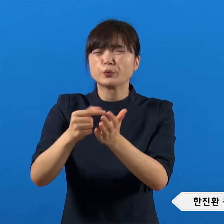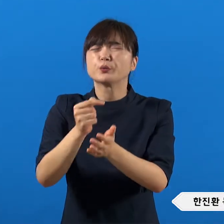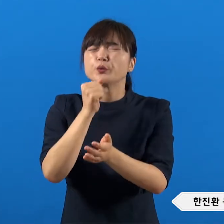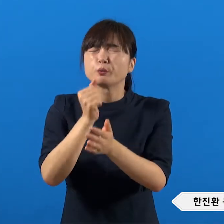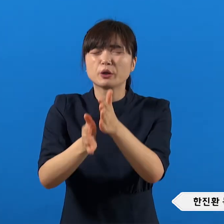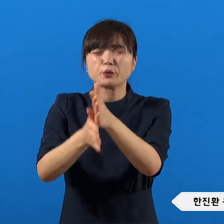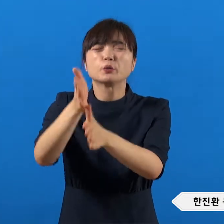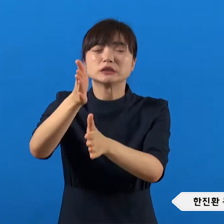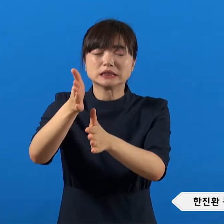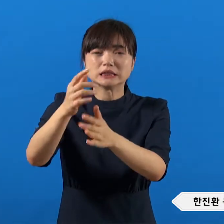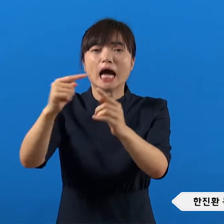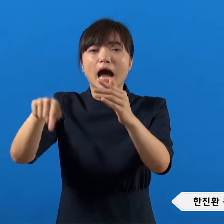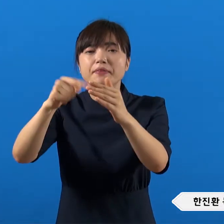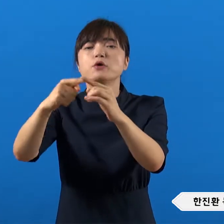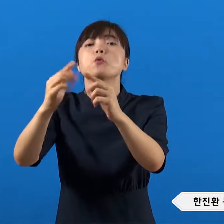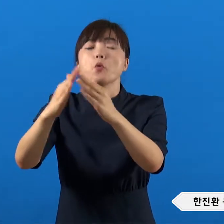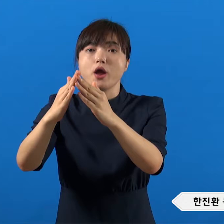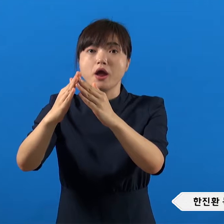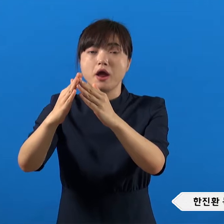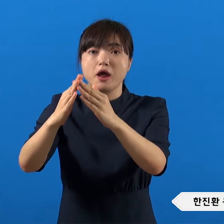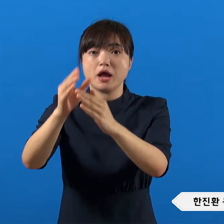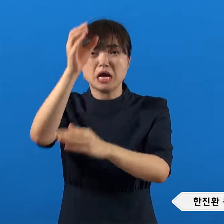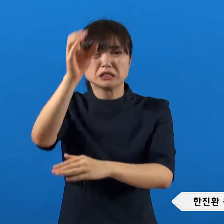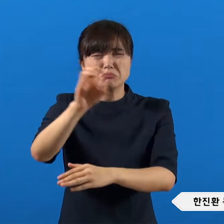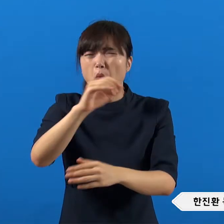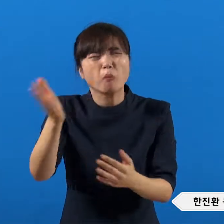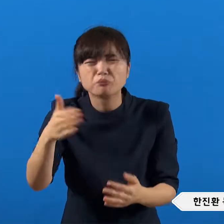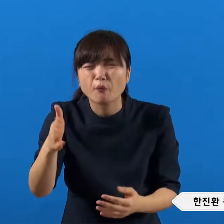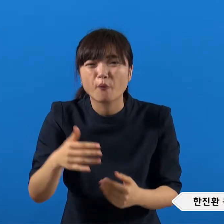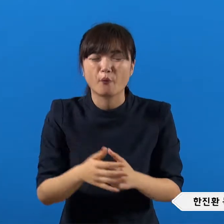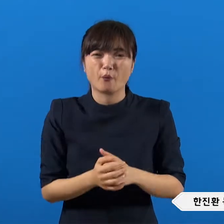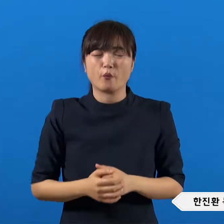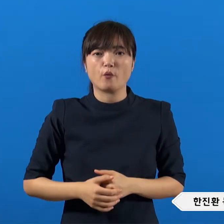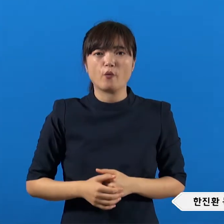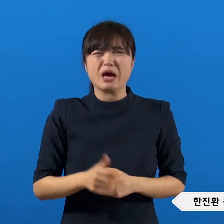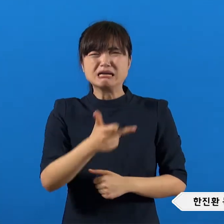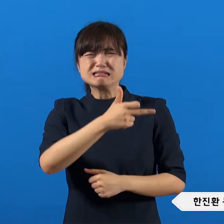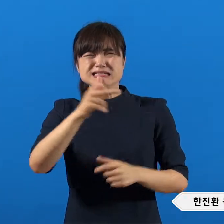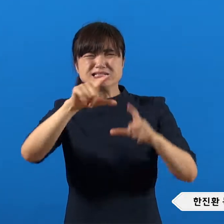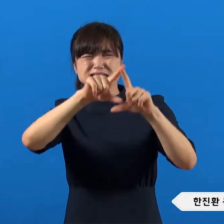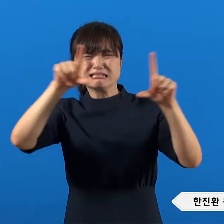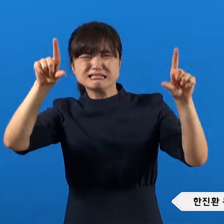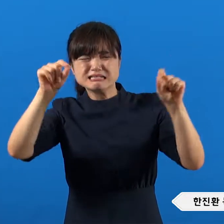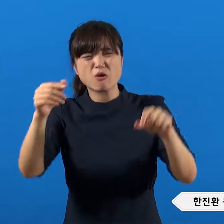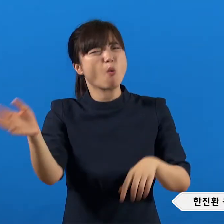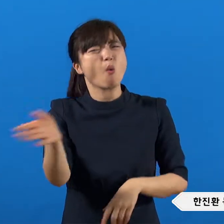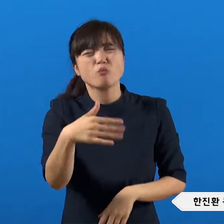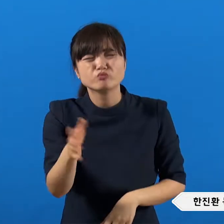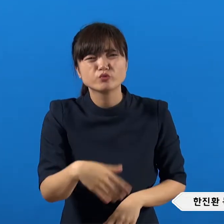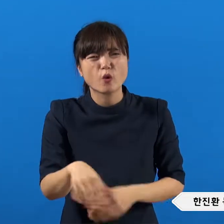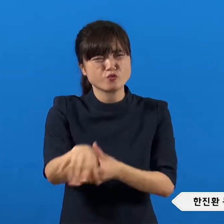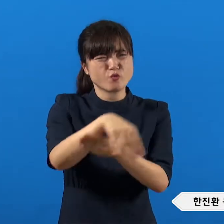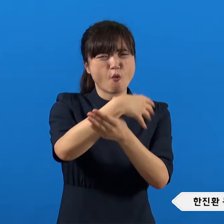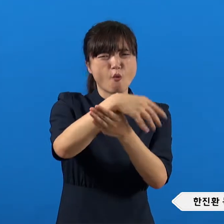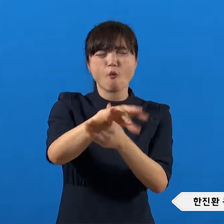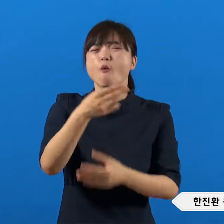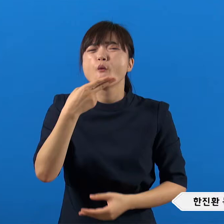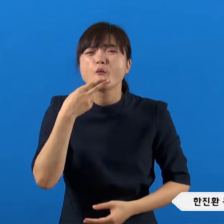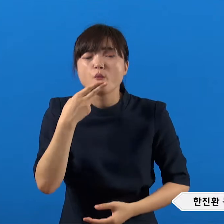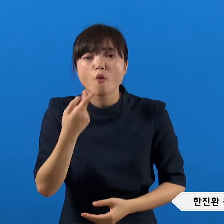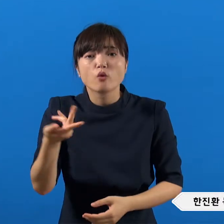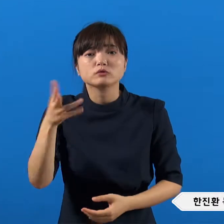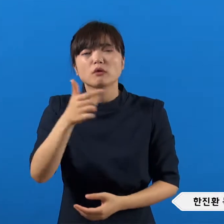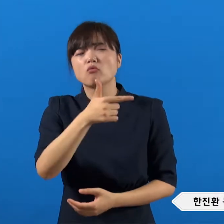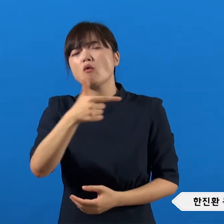있는 교회입니다. 교회 뭐 십자가도 없고 무슨 큰 간판도 종탑도 없지만